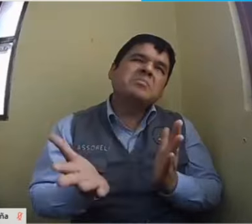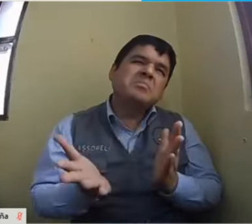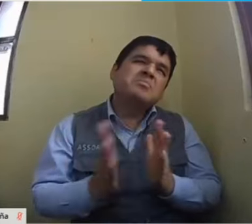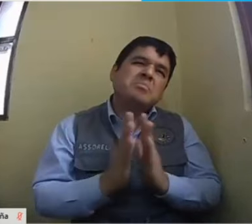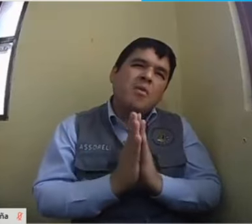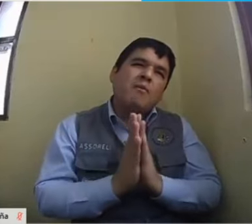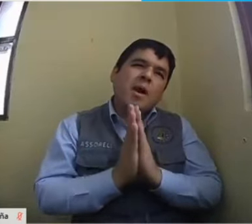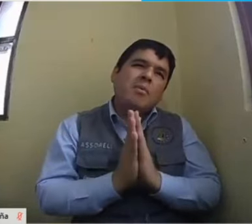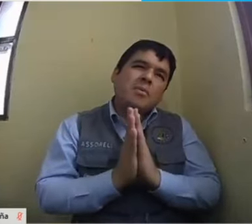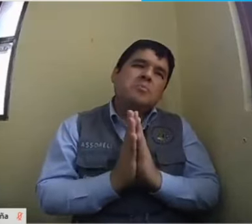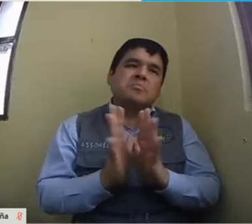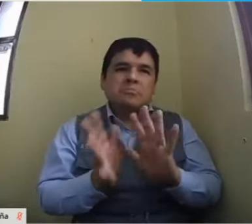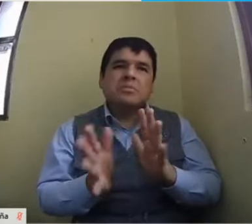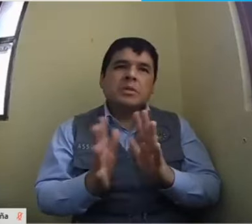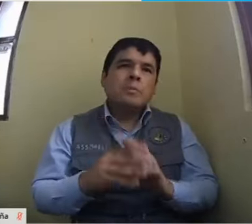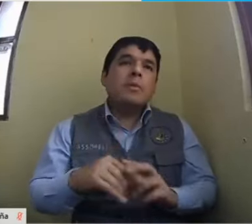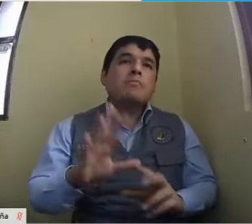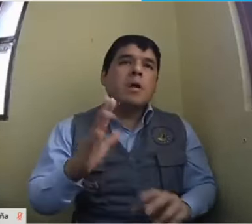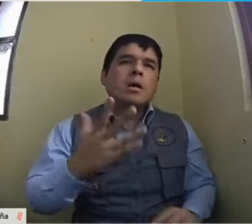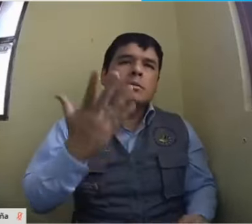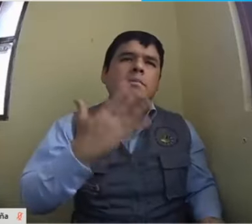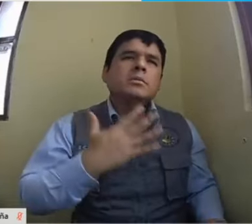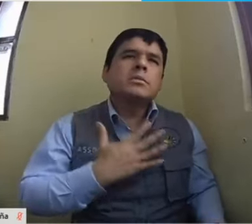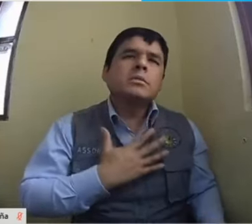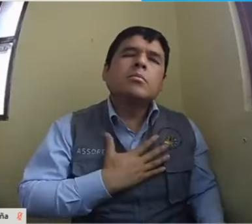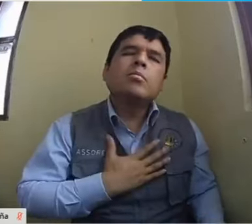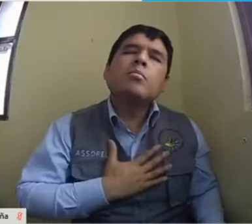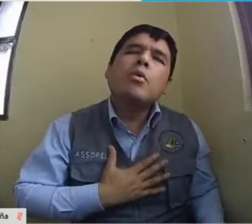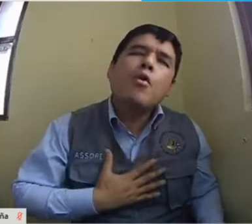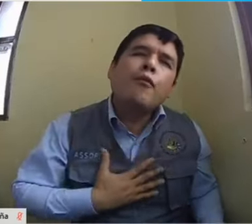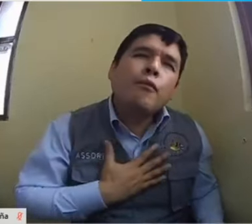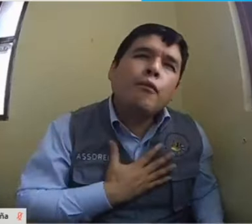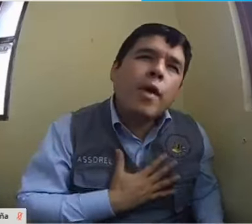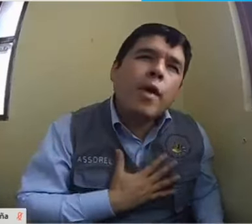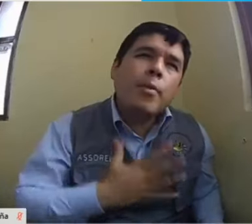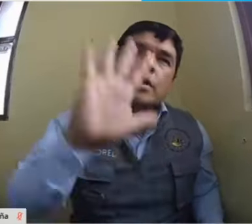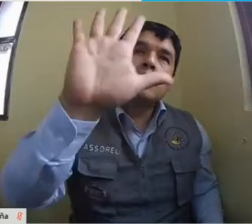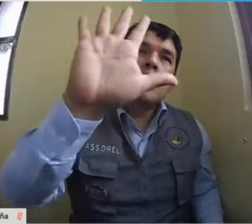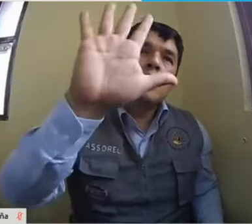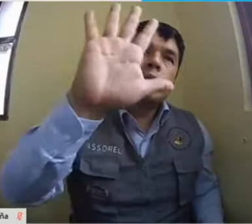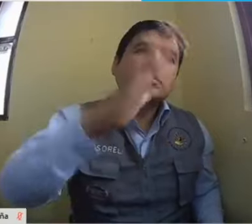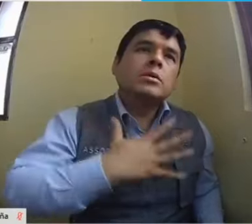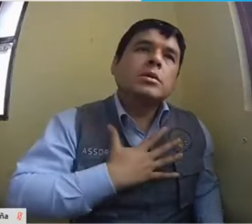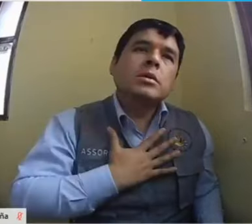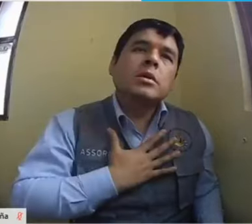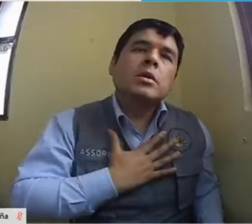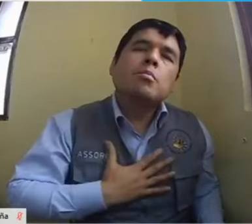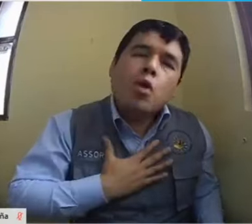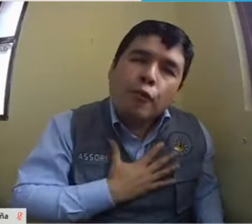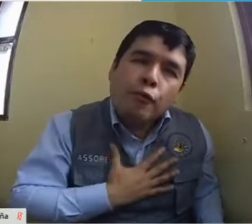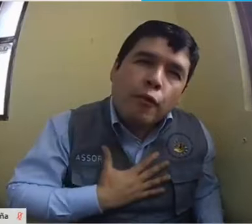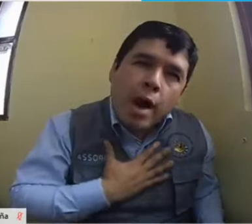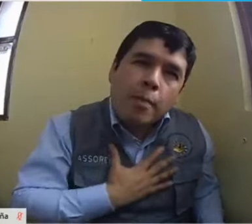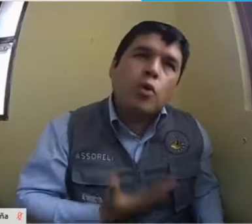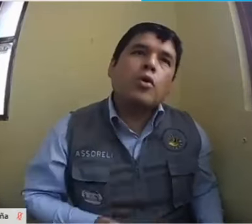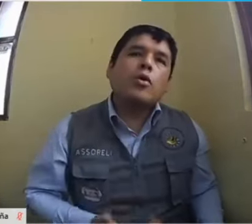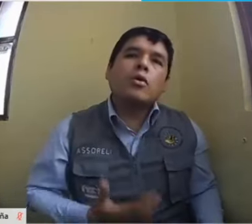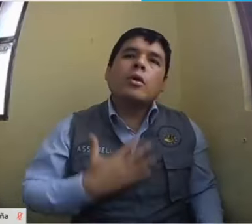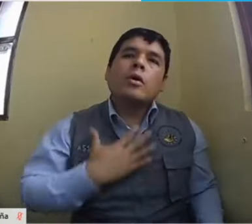por favor, exacto. A veces utilizan así, ambas manos juntos, pero también toda la mano en el pecho,